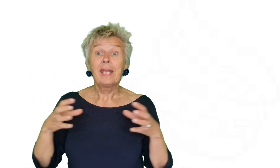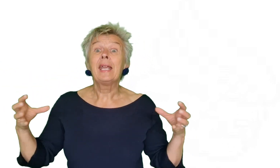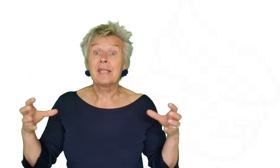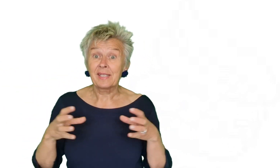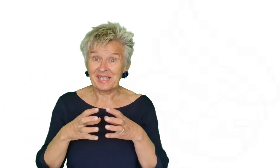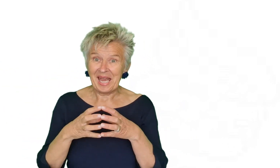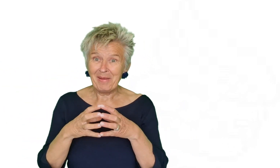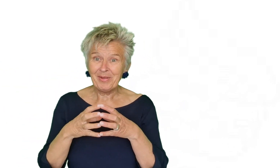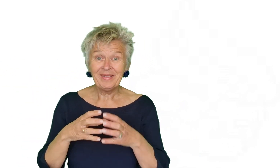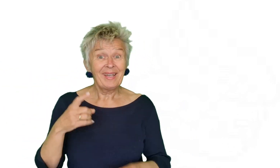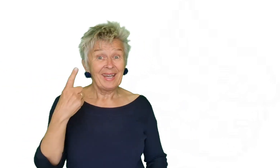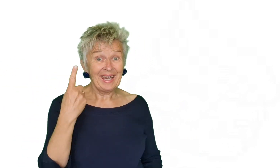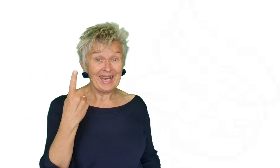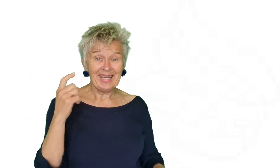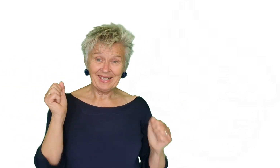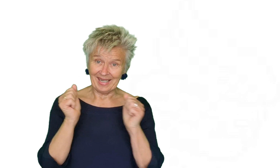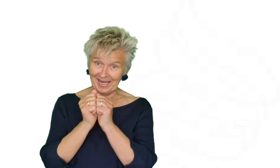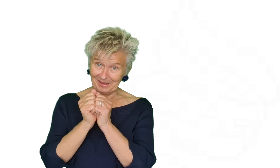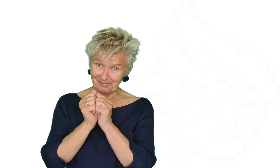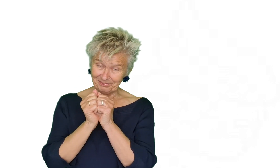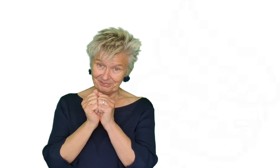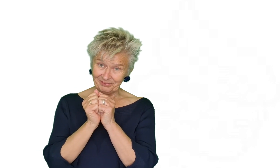is samen 1 jaar.